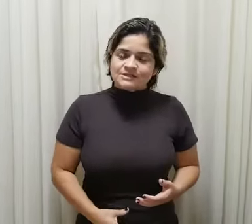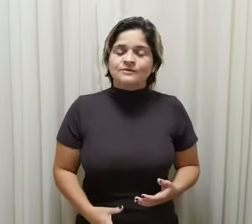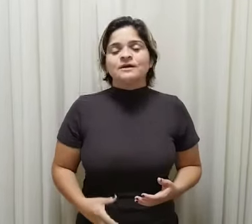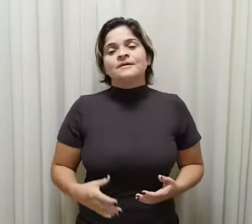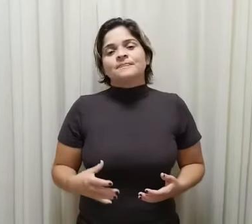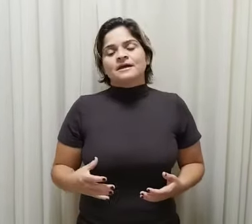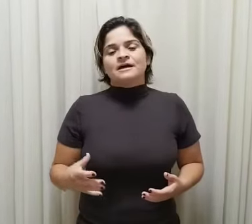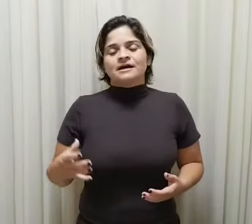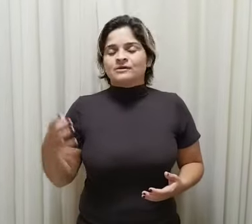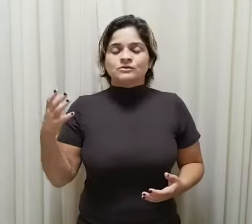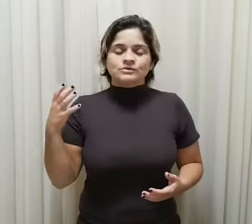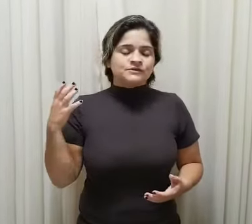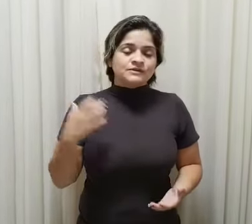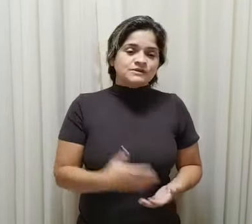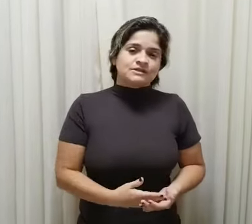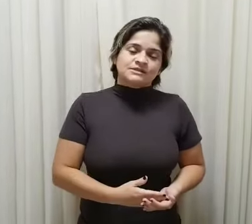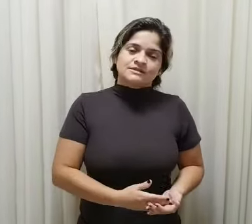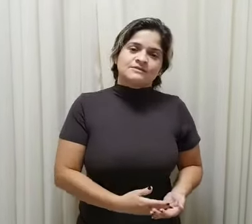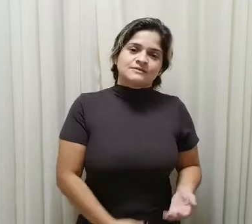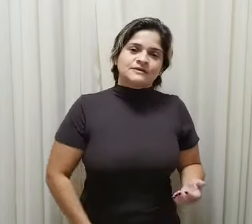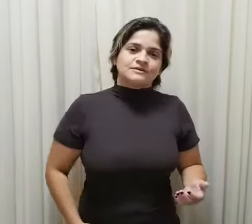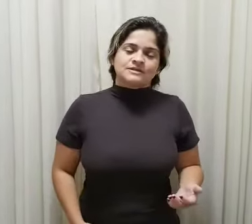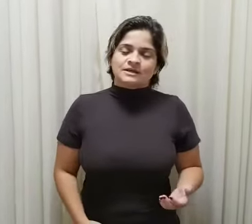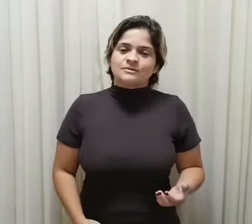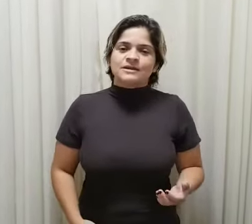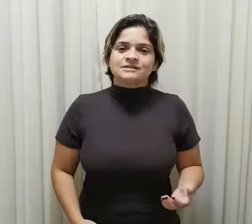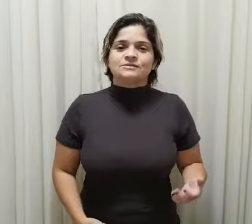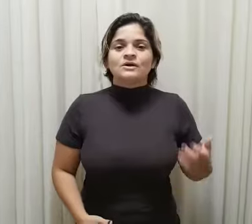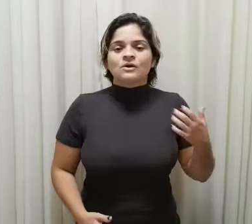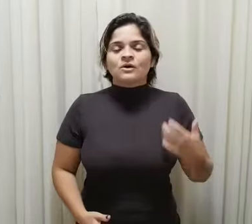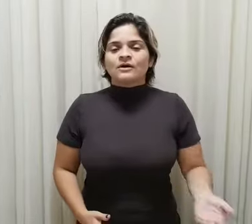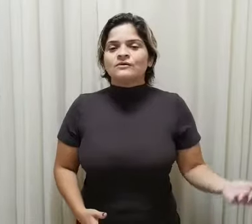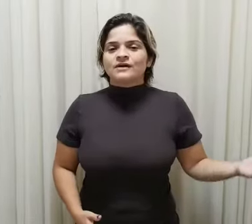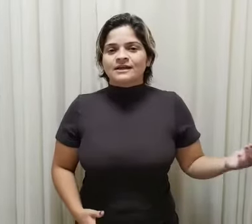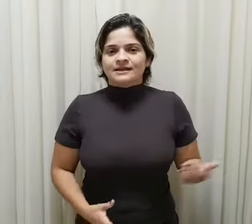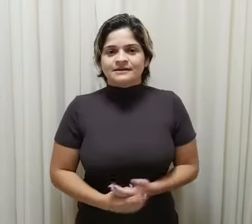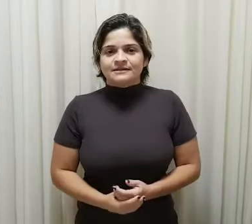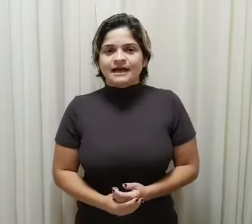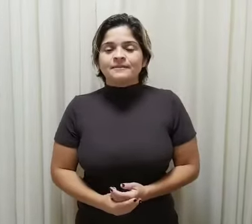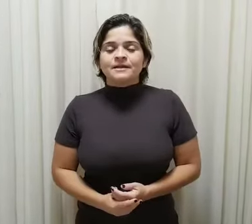Brasil. Os vinhos que estão sendo feitos aqui no Brasil com a uva Glera, tá?